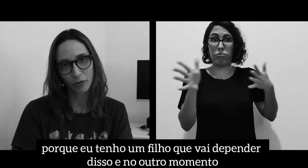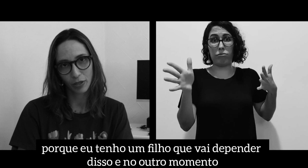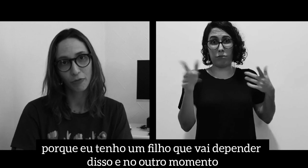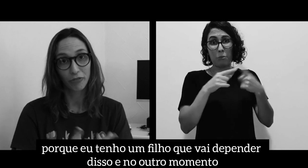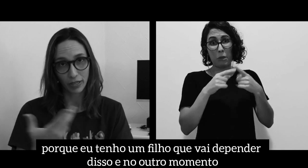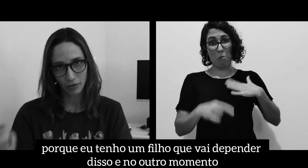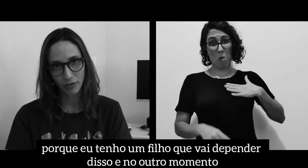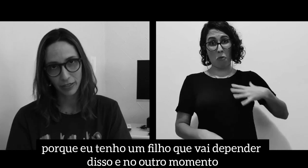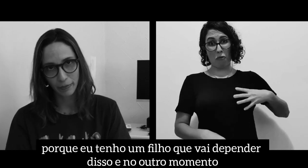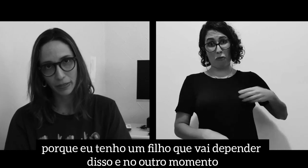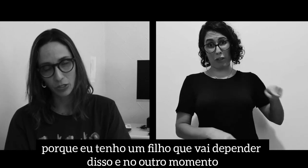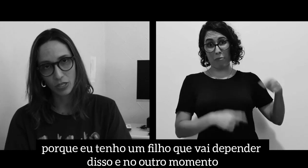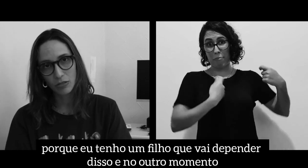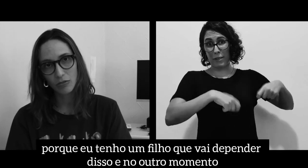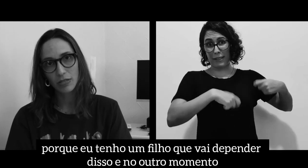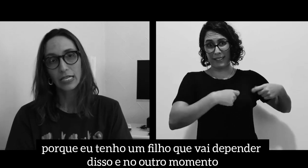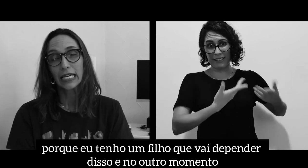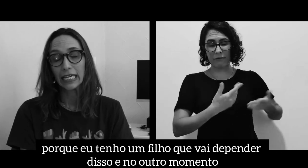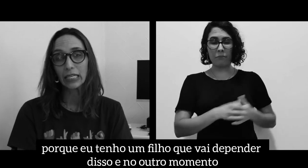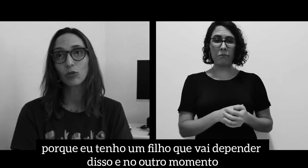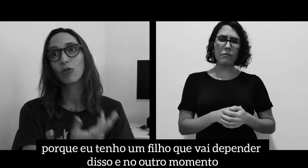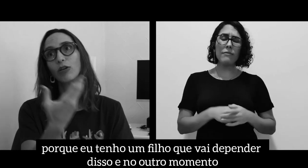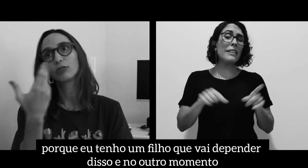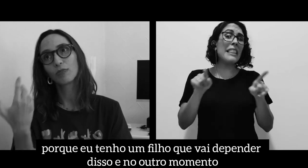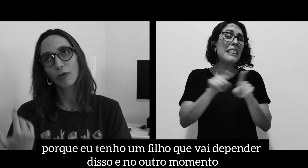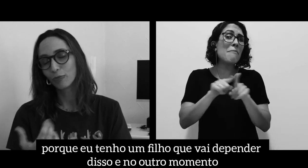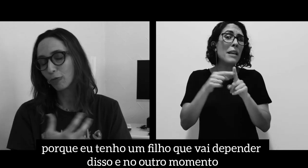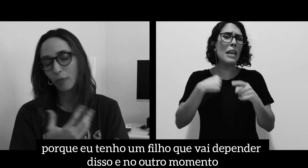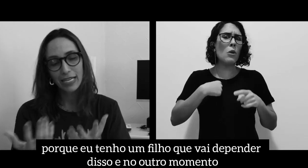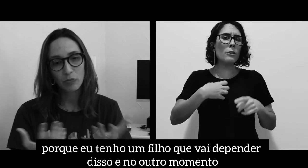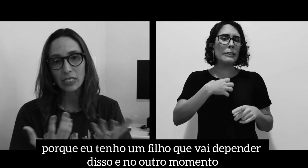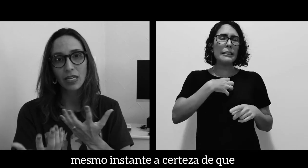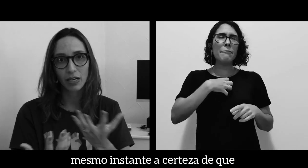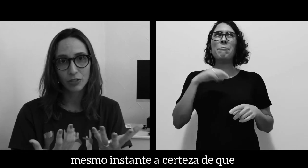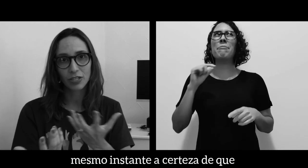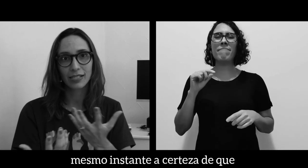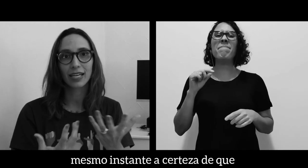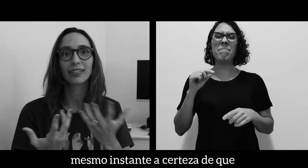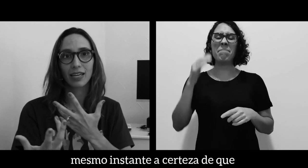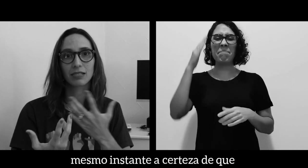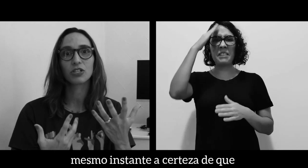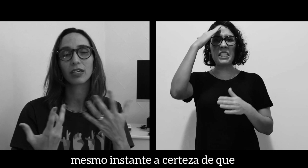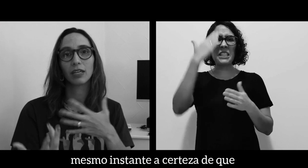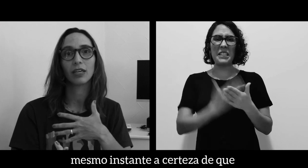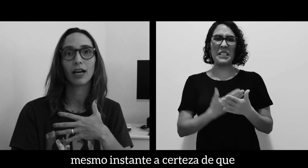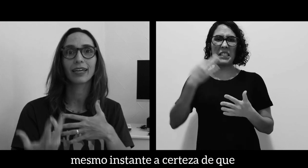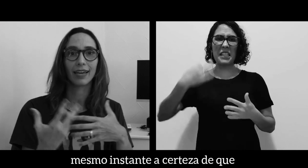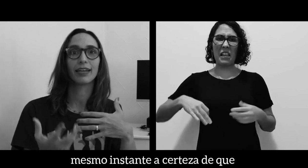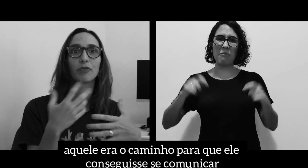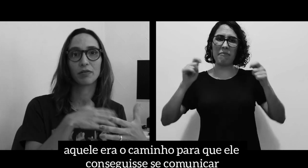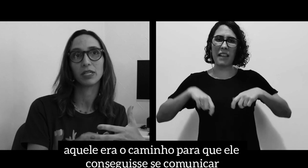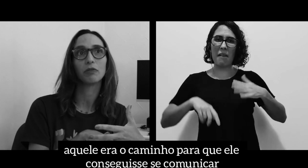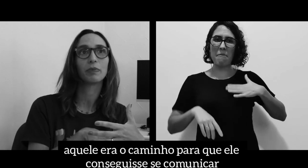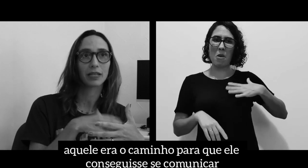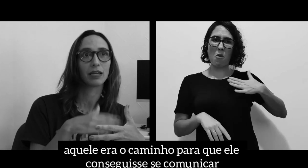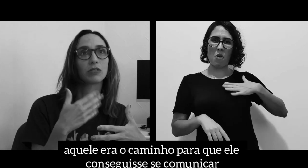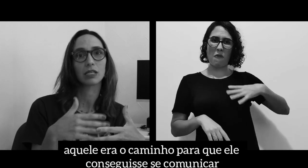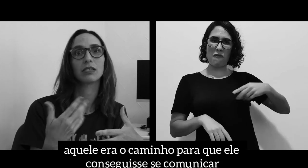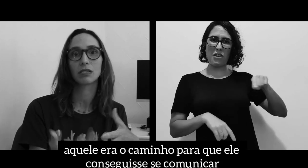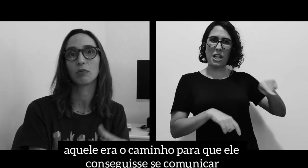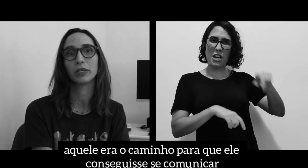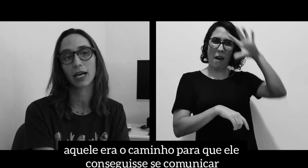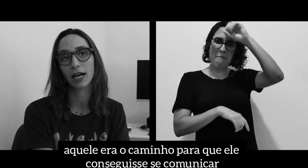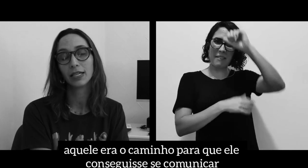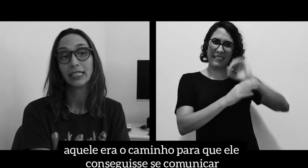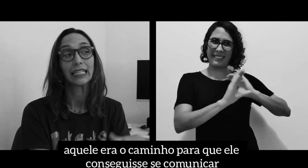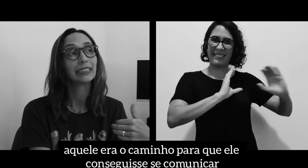fluência, porque eu tenho um filho que vai depender disso. E no mesmo instante, a certeza de que aquele era o caminho para que ele